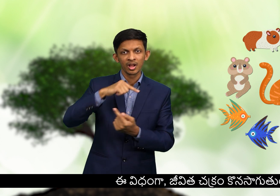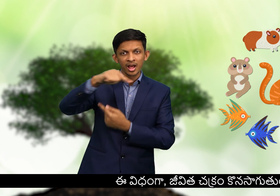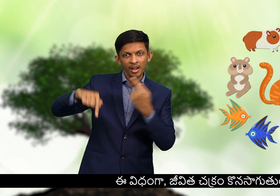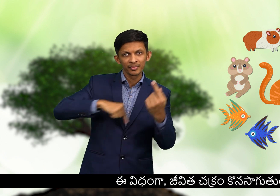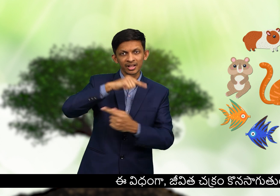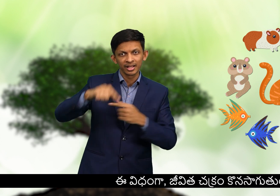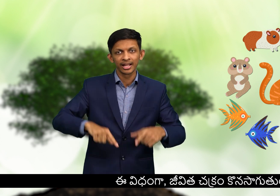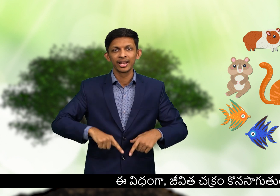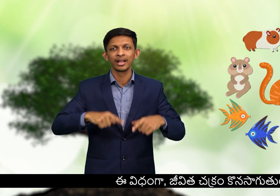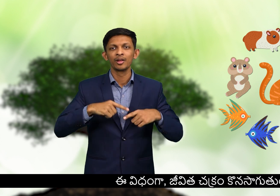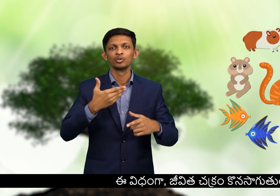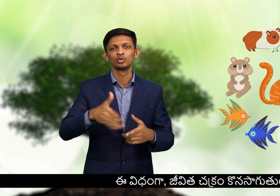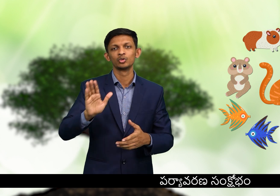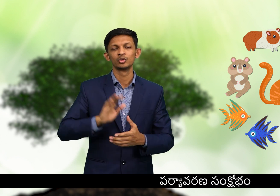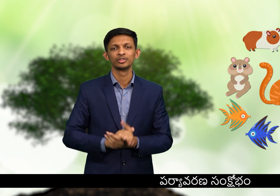కొనసాగుతుంది.